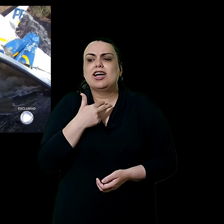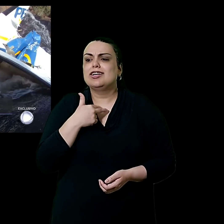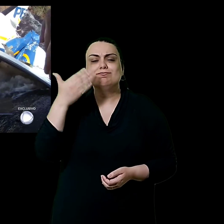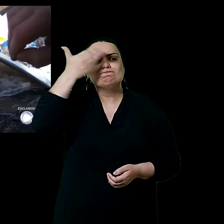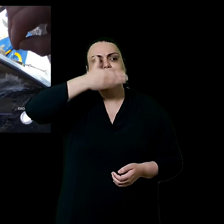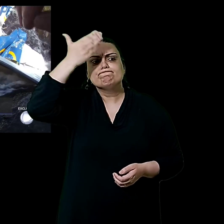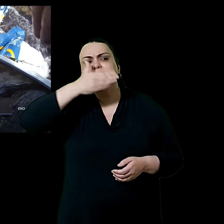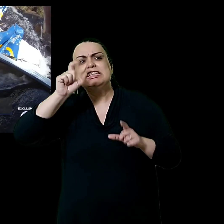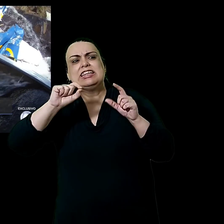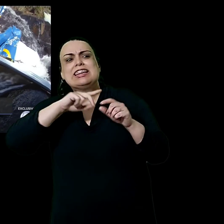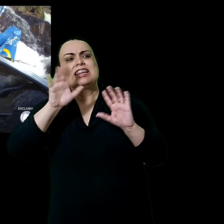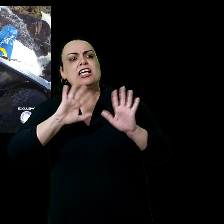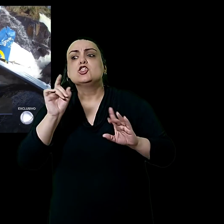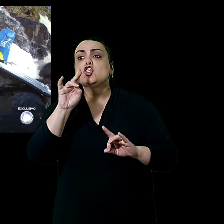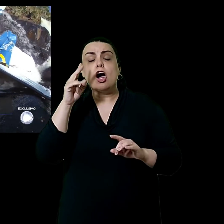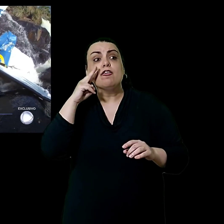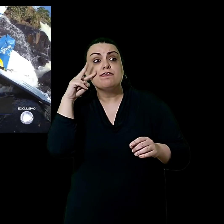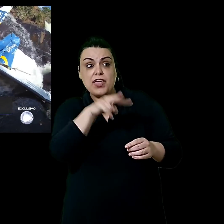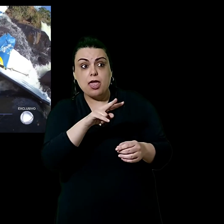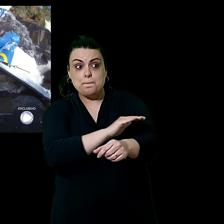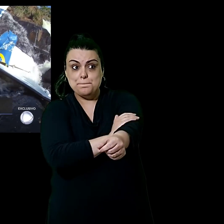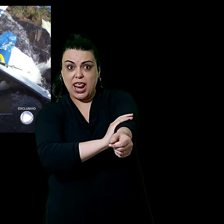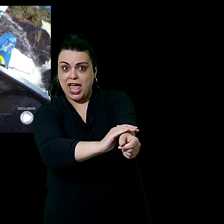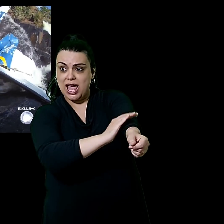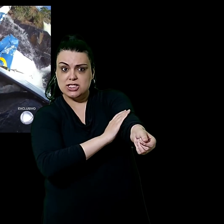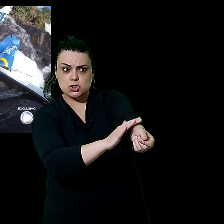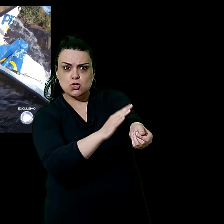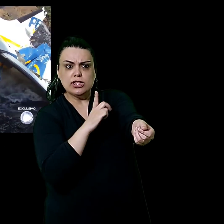Não dá pra ver, não tô vendo só um braço com uma tatuagem do lado.